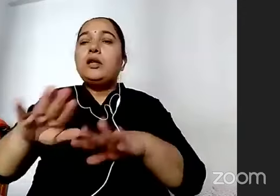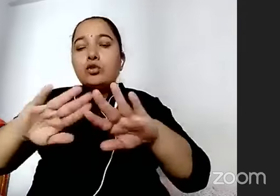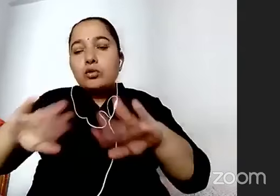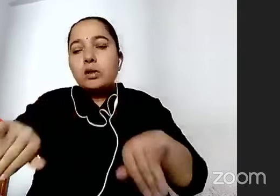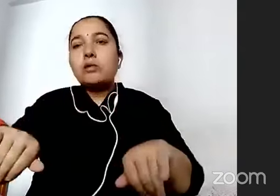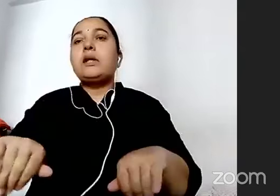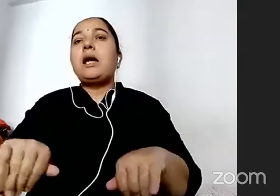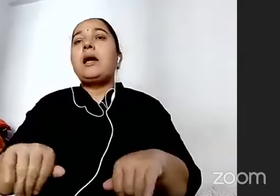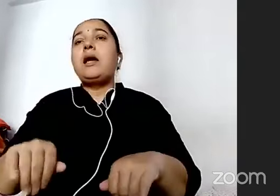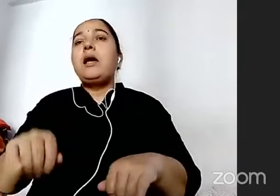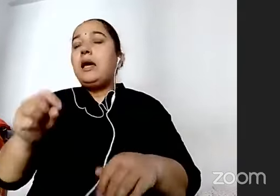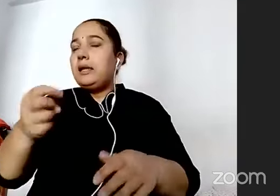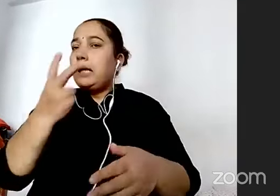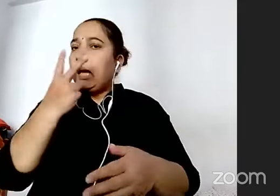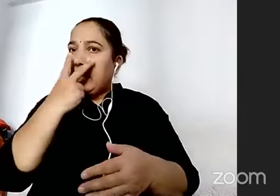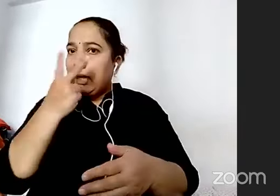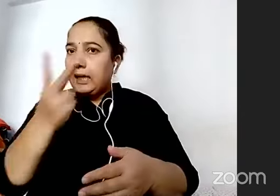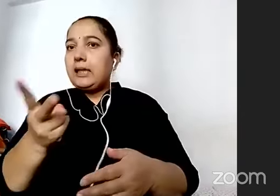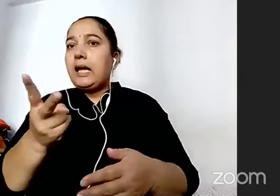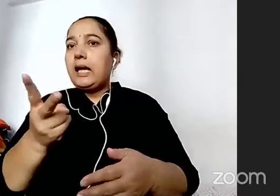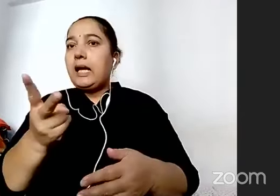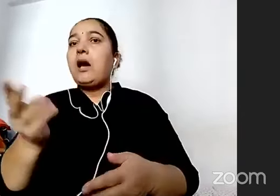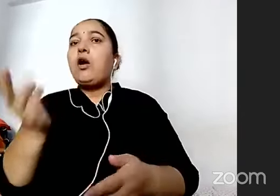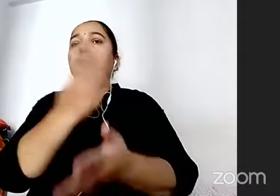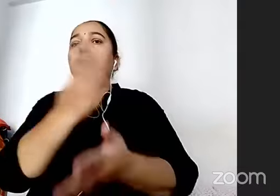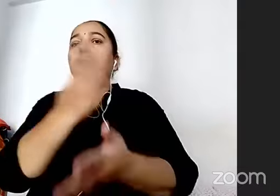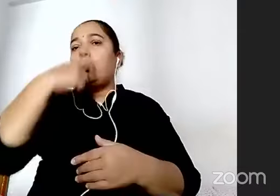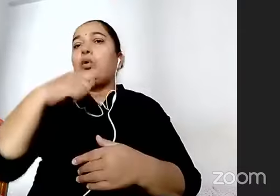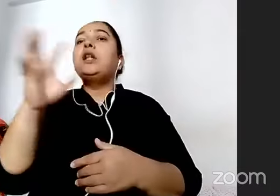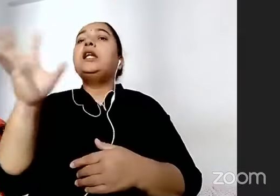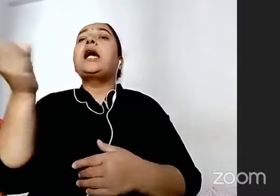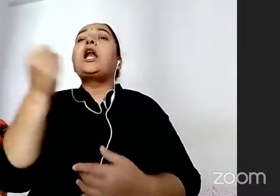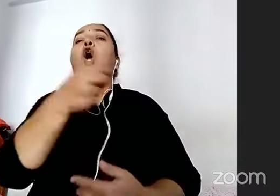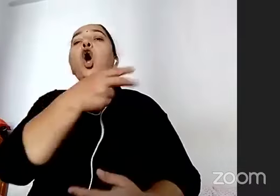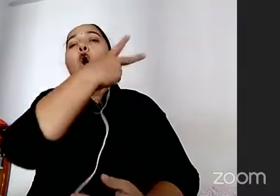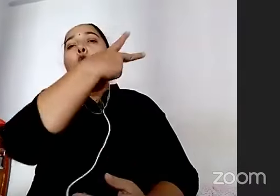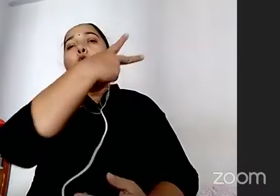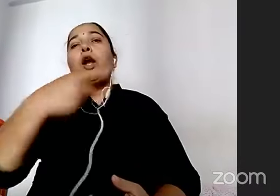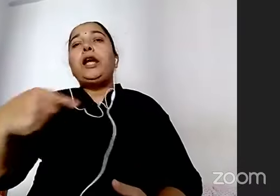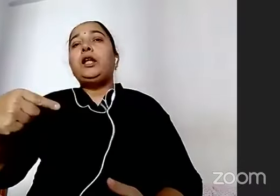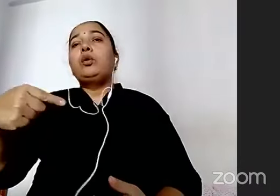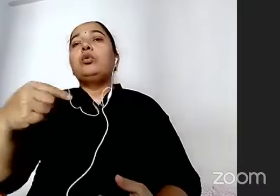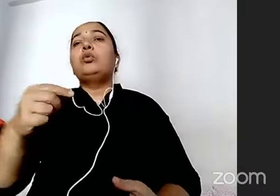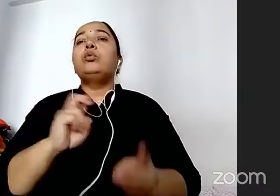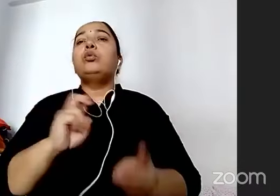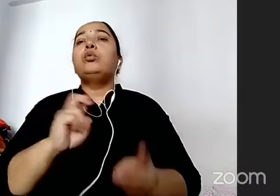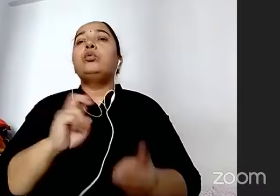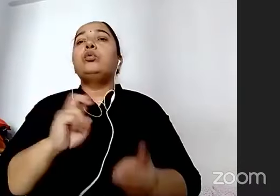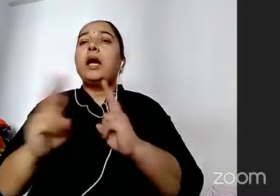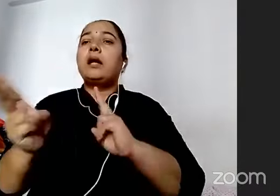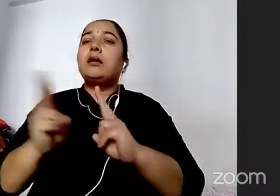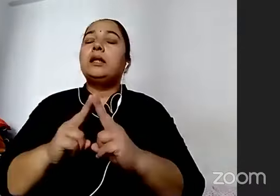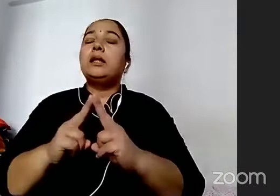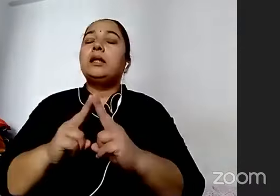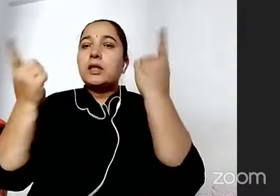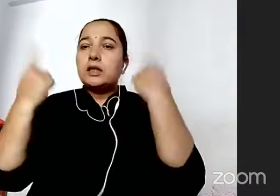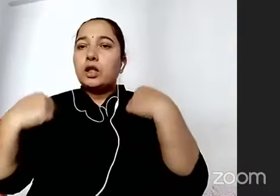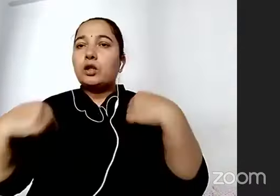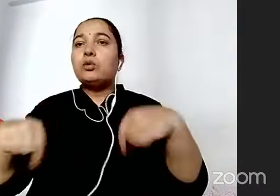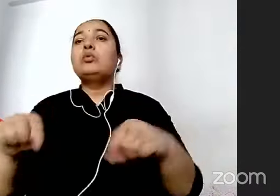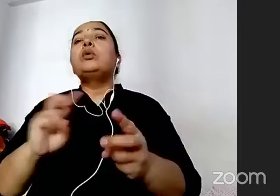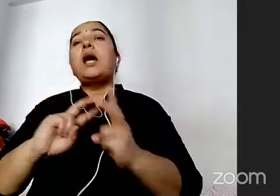एनका कुराहरू आउँदाखेरि हामीले सेक्सुअल एन्ड रिप्रोडक्टिभ राइट्स र हेल्थ राख्यौँ, तर सेक्सुअल एन्ड रिप्रोडक्टिभ हेल्थ र राइट्सको